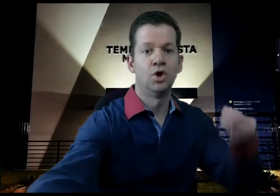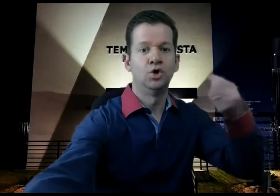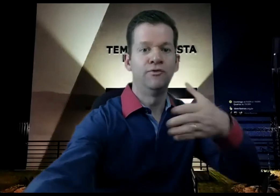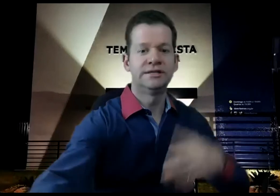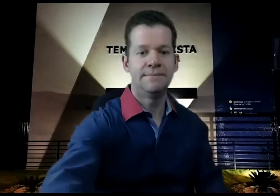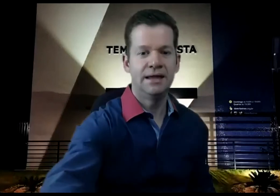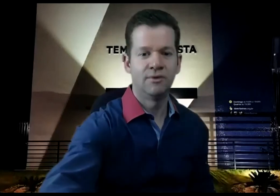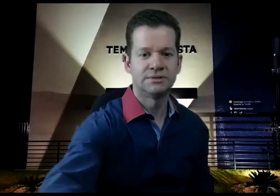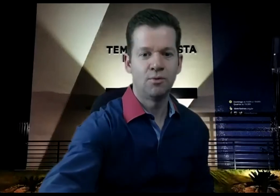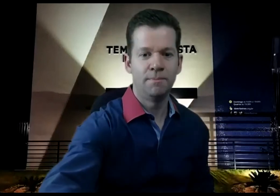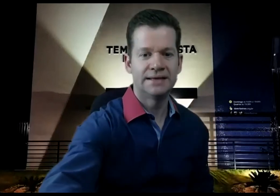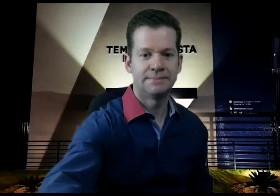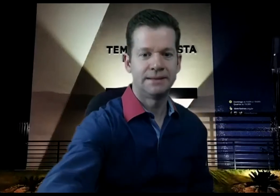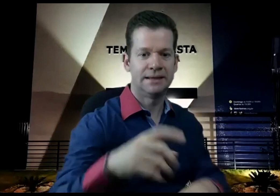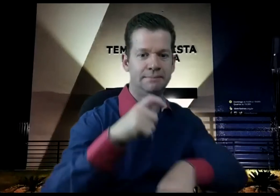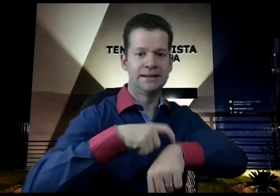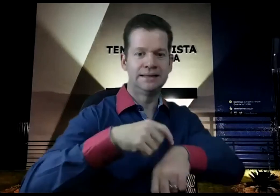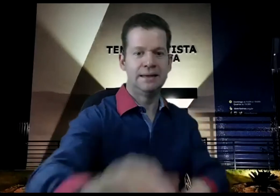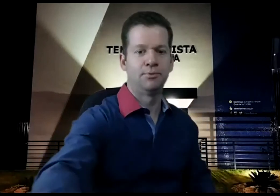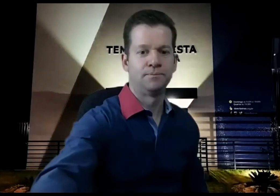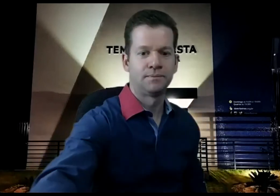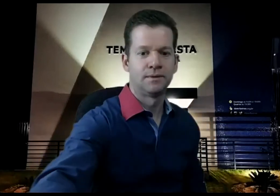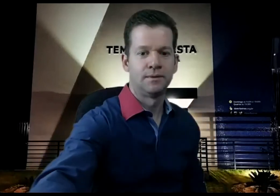Novo Testamento, vamos lá com pressa para dar tempo.